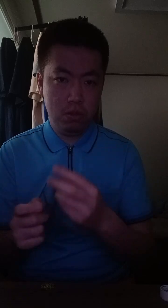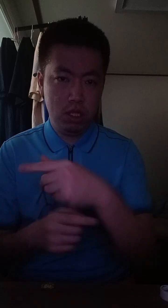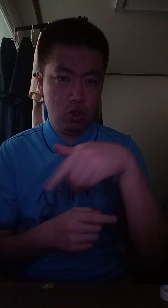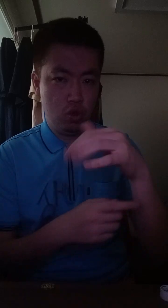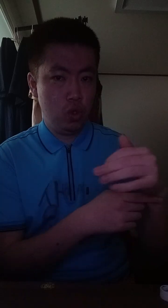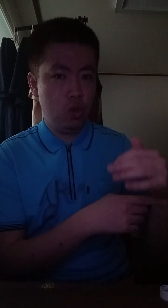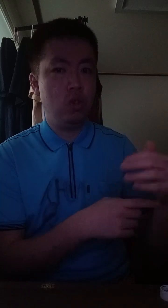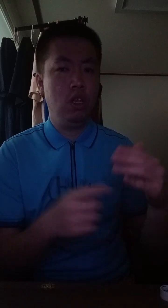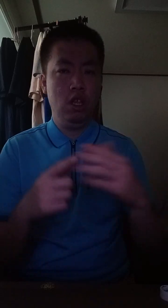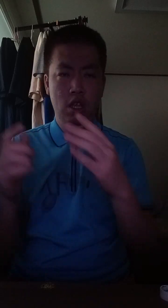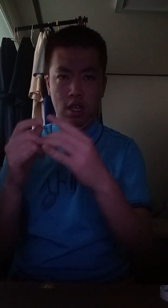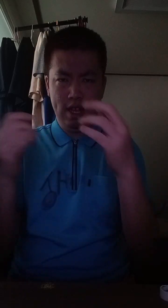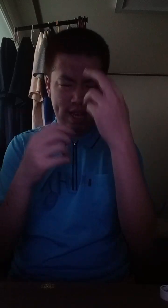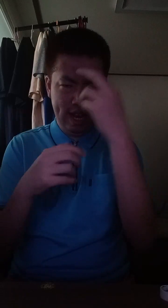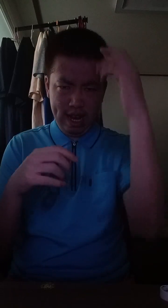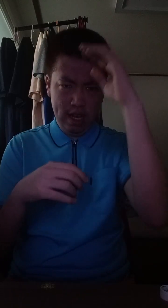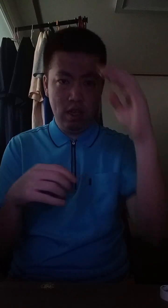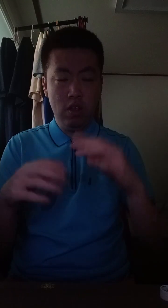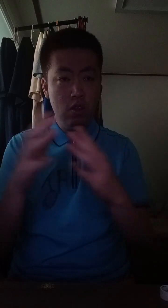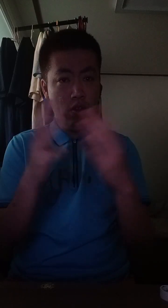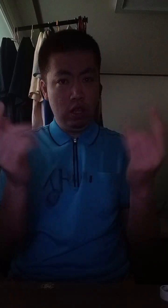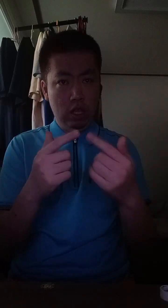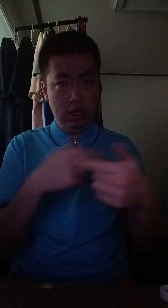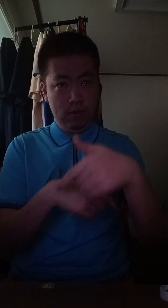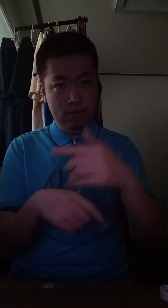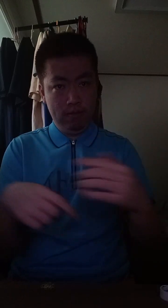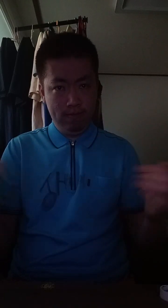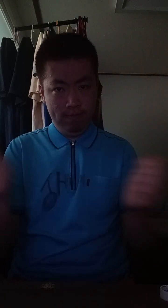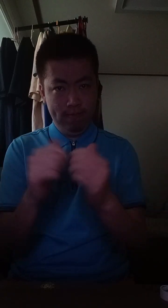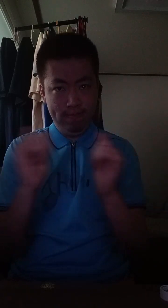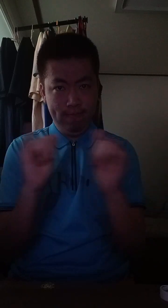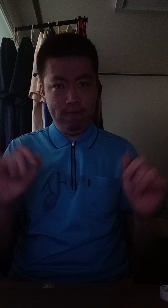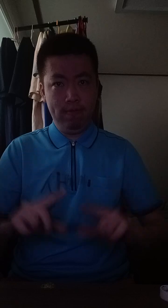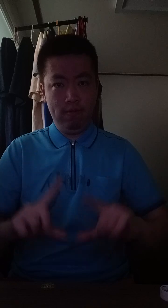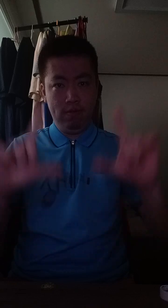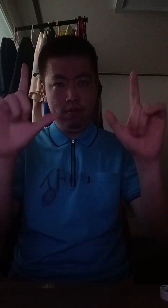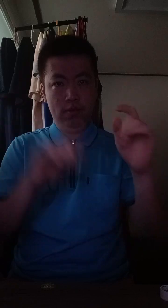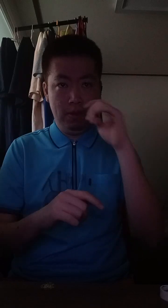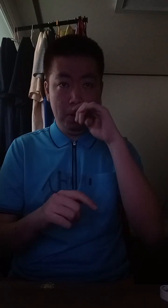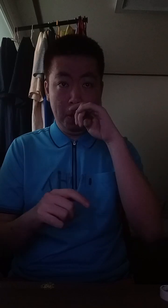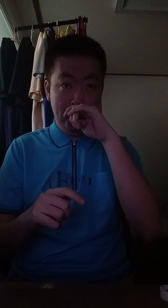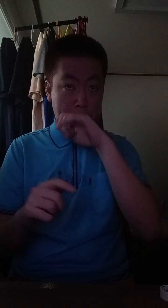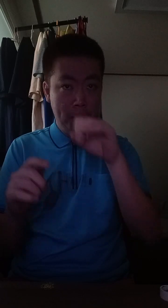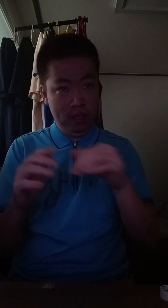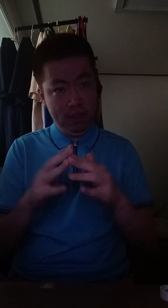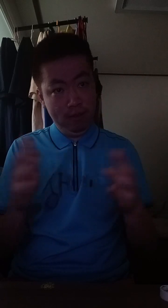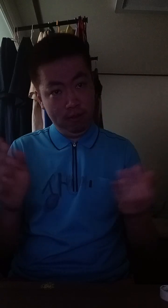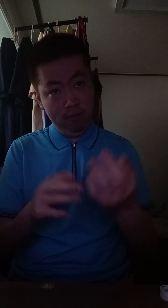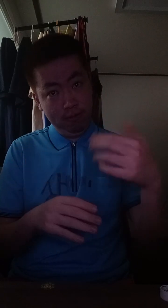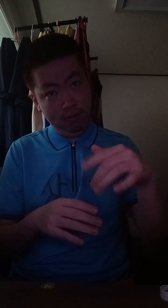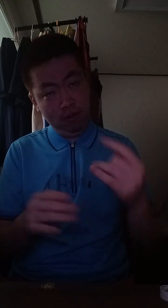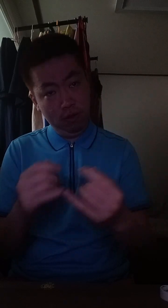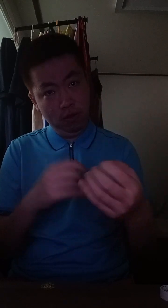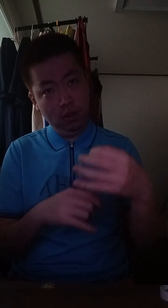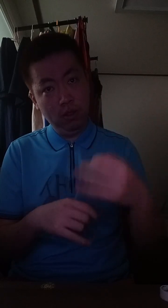역사에서도 어린아이나 장애인 등 교통약자에게 비슷한 사고가 날 위험이 크다는 겁니다. 부산에는 도시철도 역사가